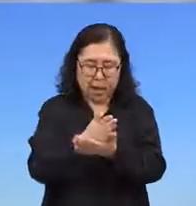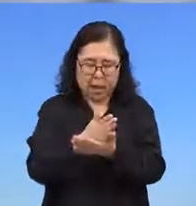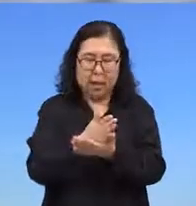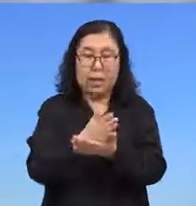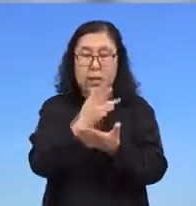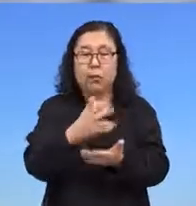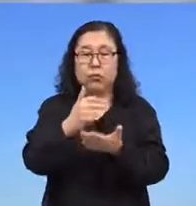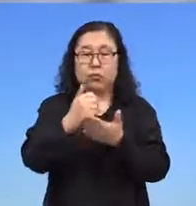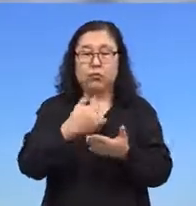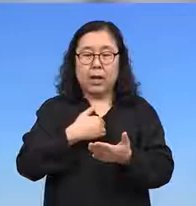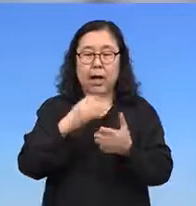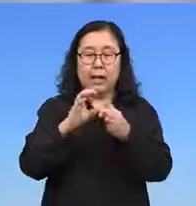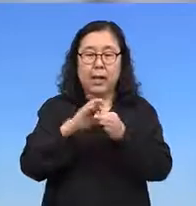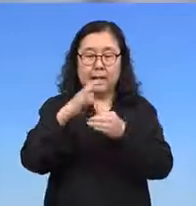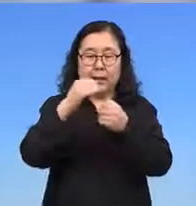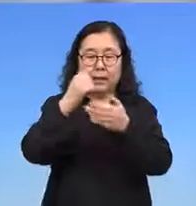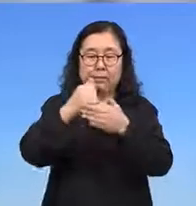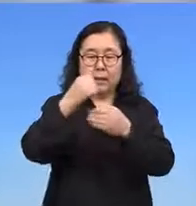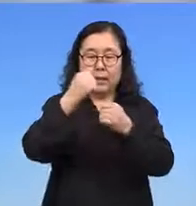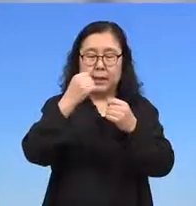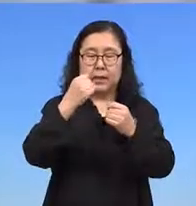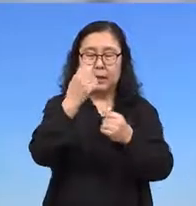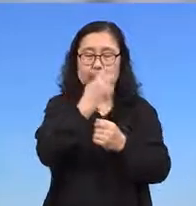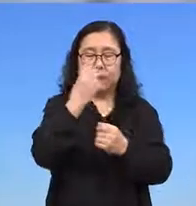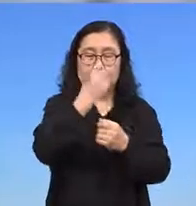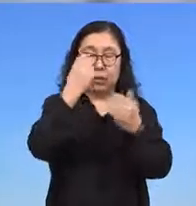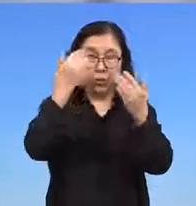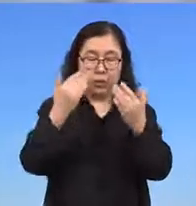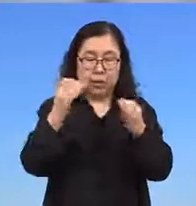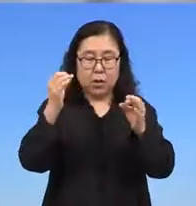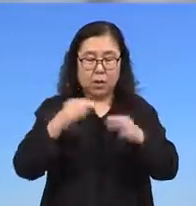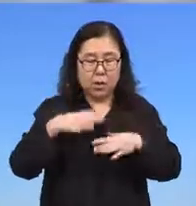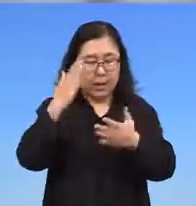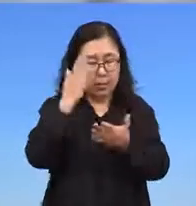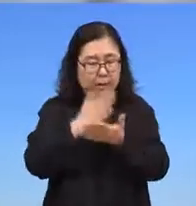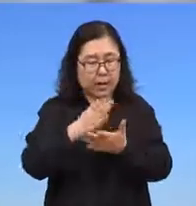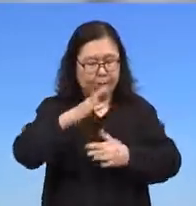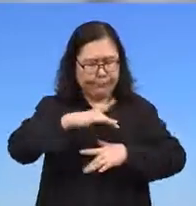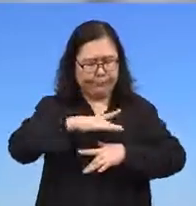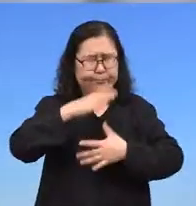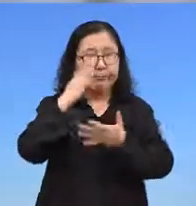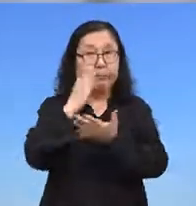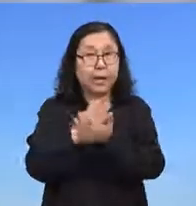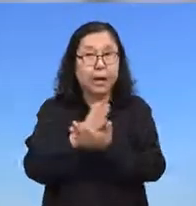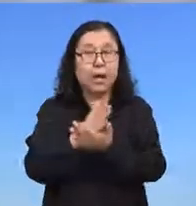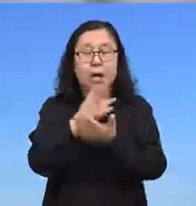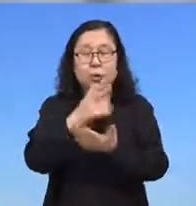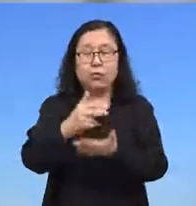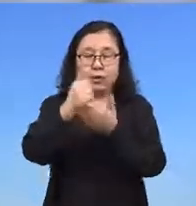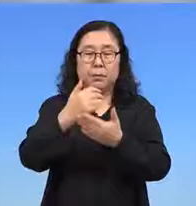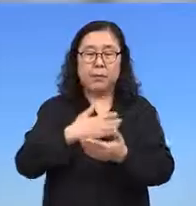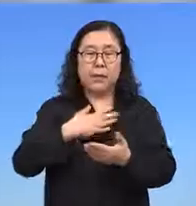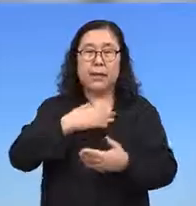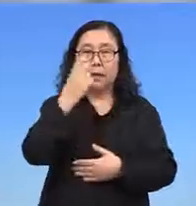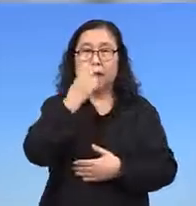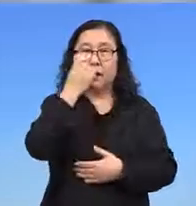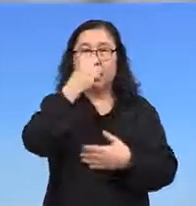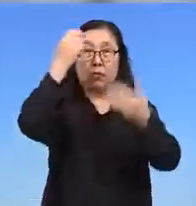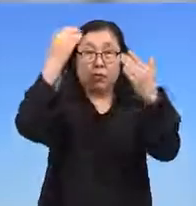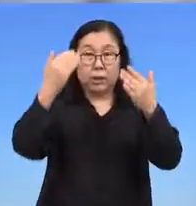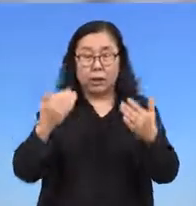두려워 말라. 주 나의 하나님이 지켜주시네. 놀라지 마라. 겁내지 마라. 주님